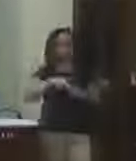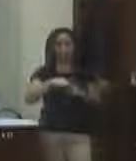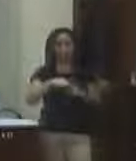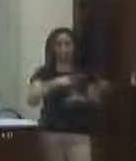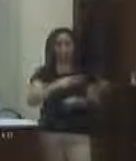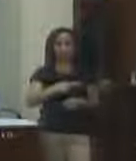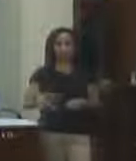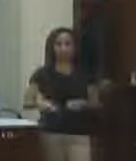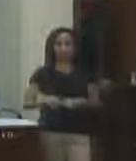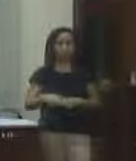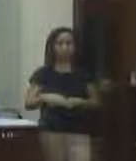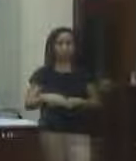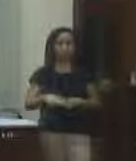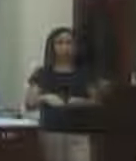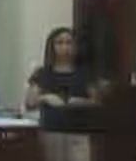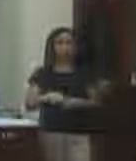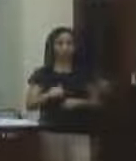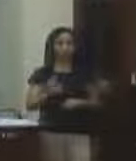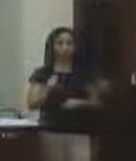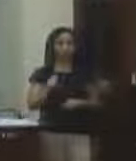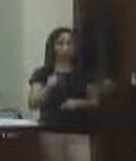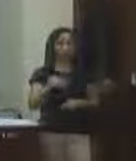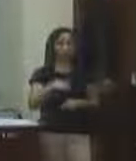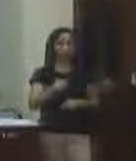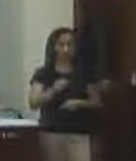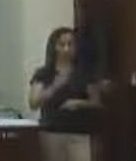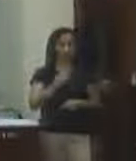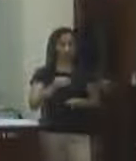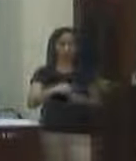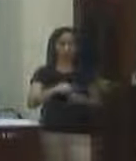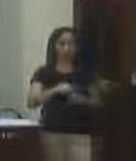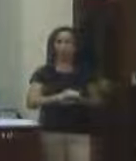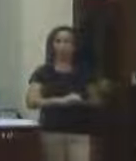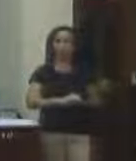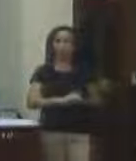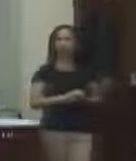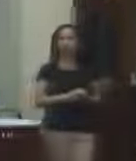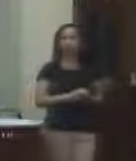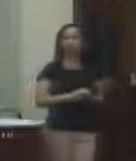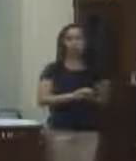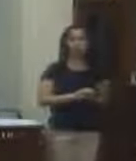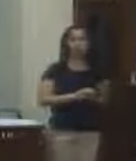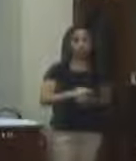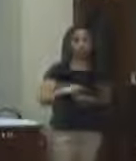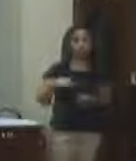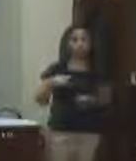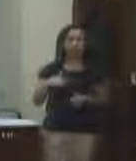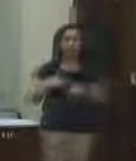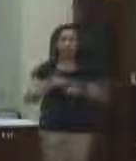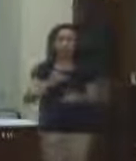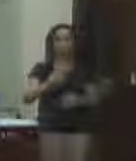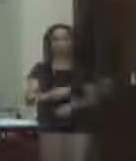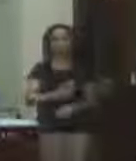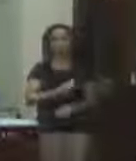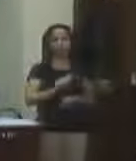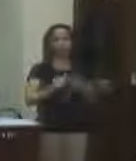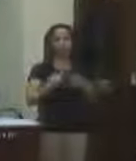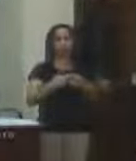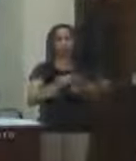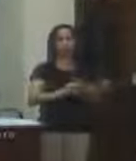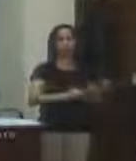presidente do Mauro Contrucci, desculpa, o nobre vereador só não está presente por uma